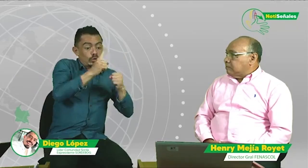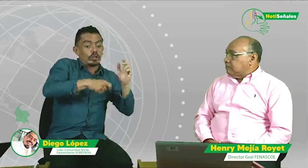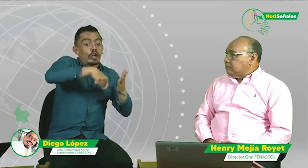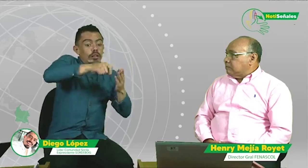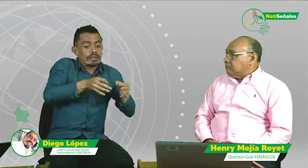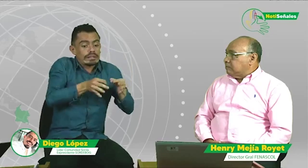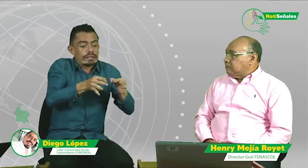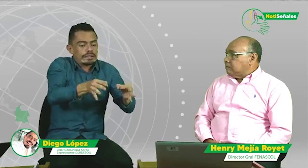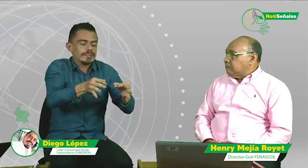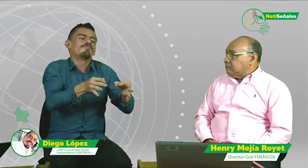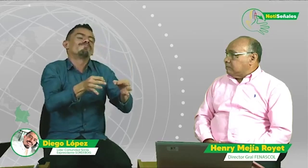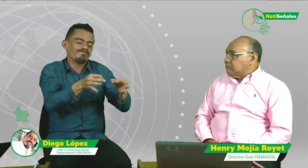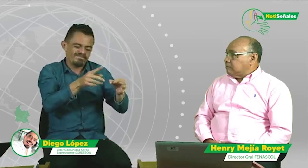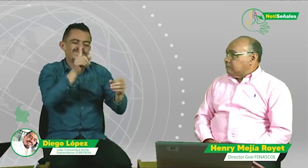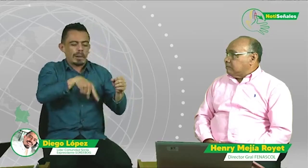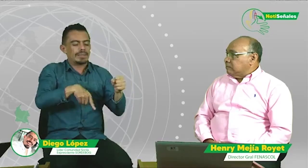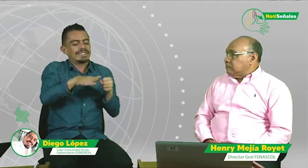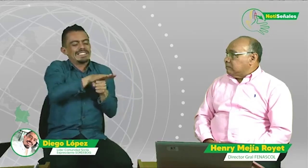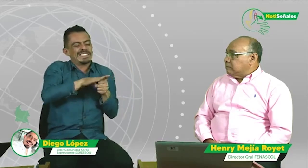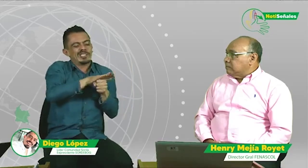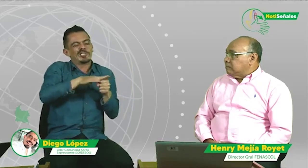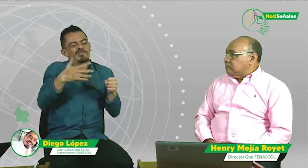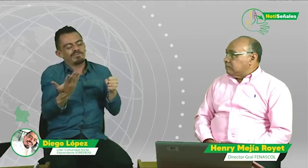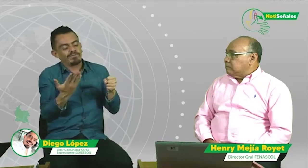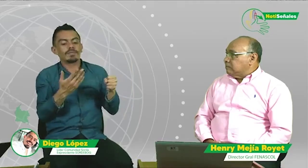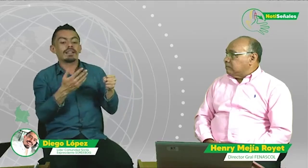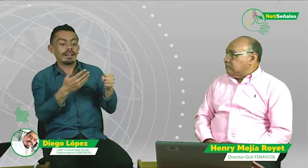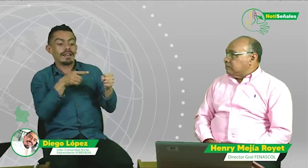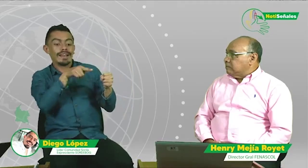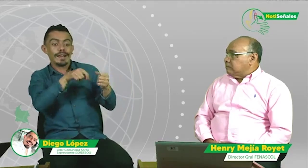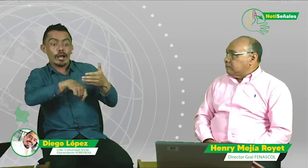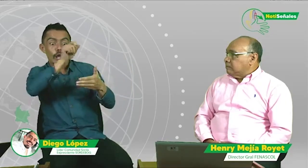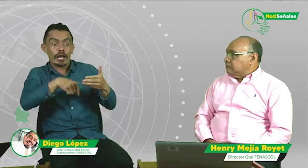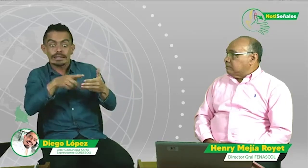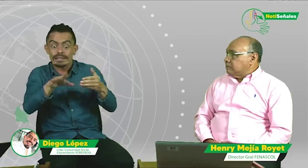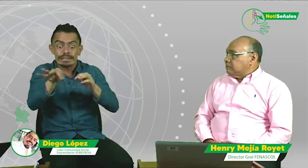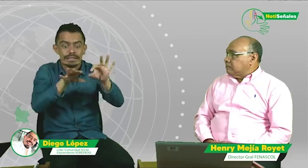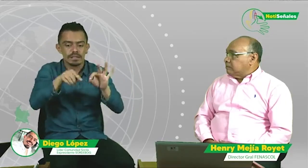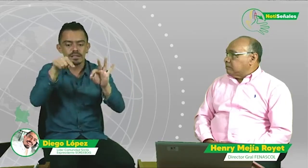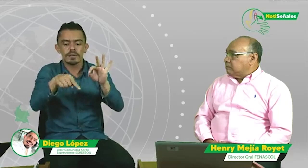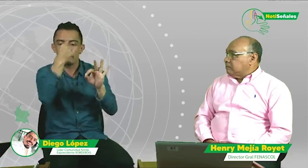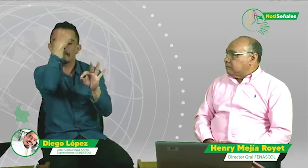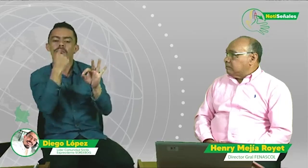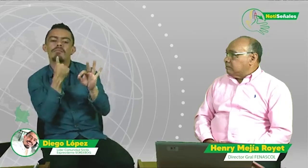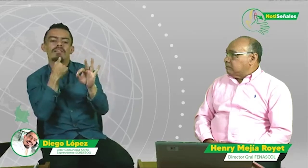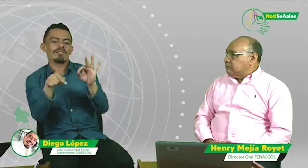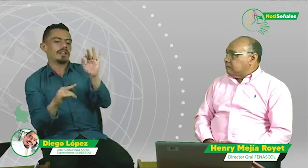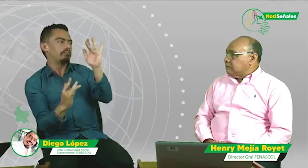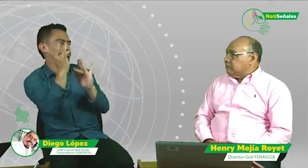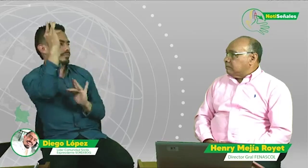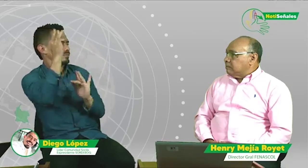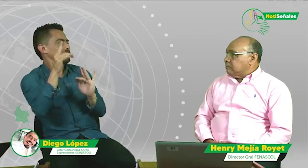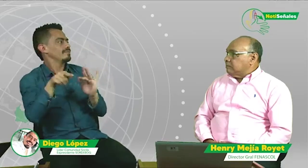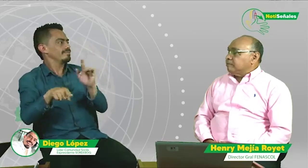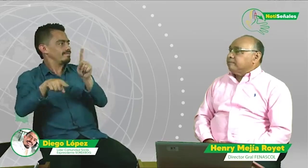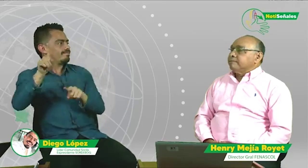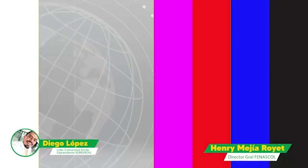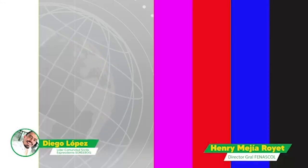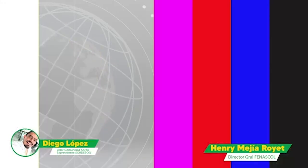accesibilidad al conocimiento allí. El retraso en esta contratación de los agentes educativos, pues también genera que los contratos